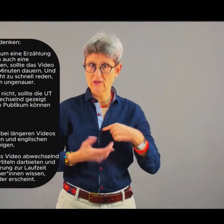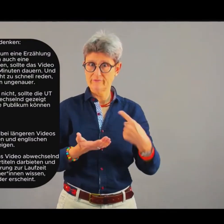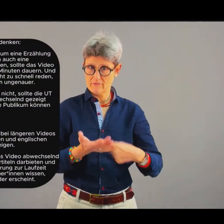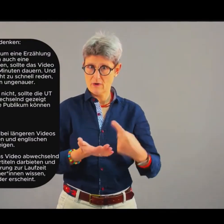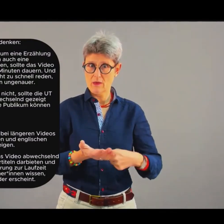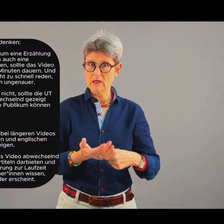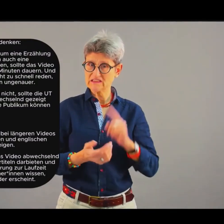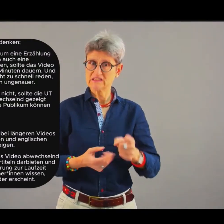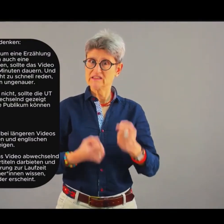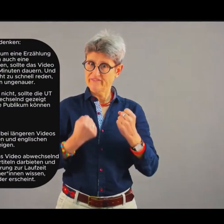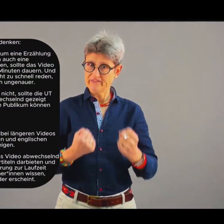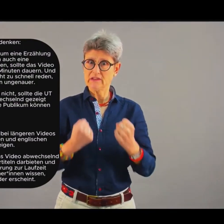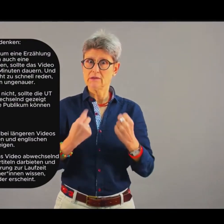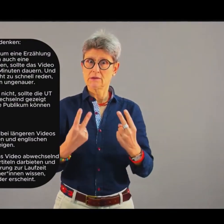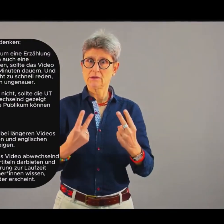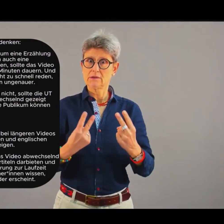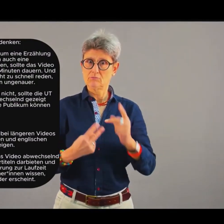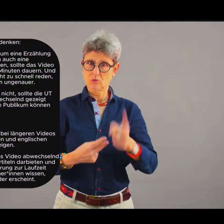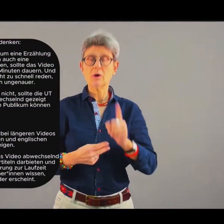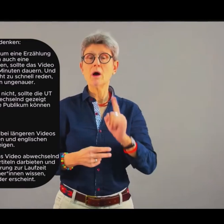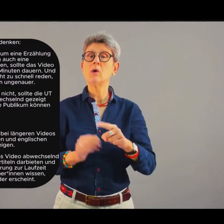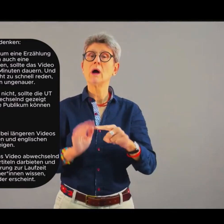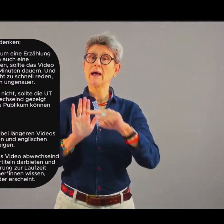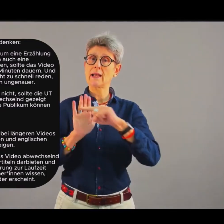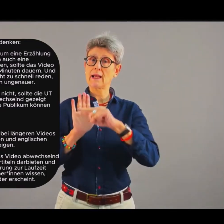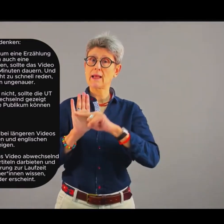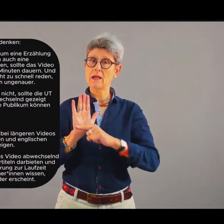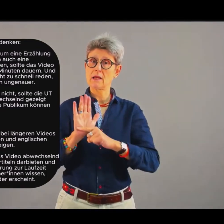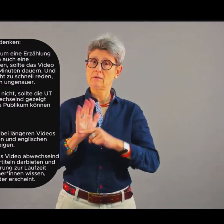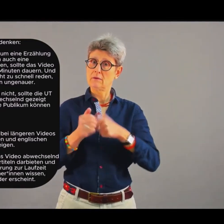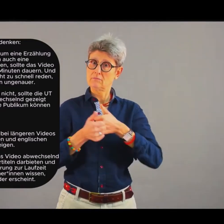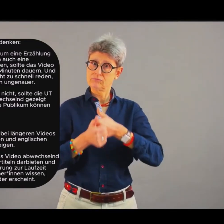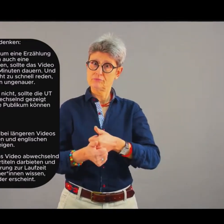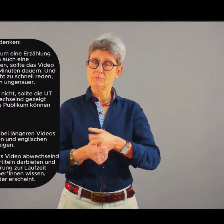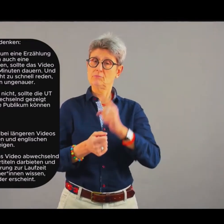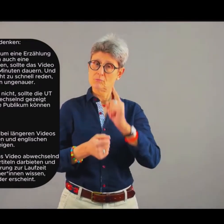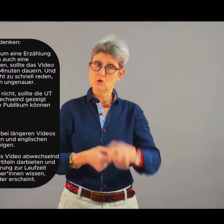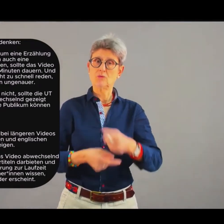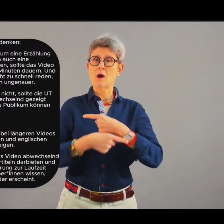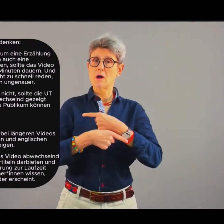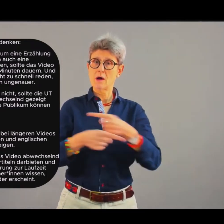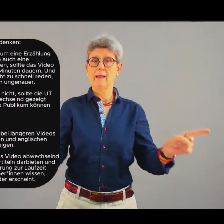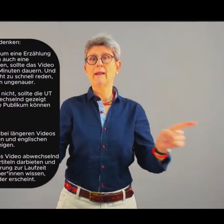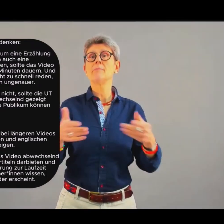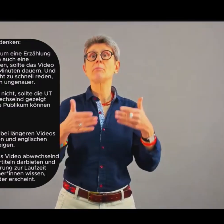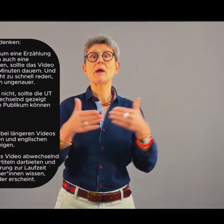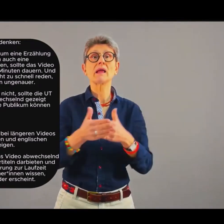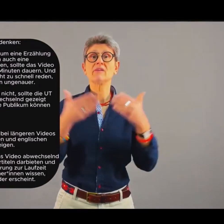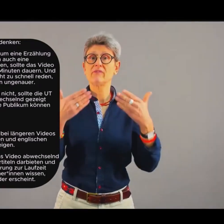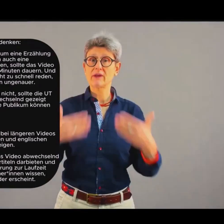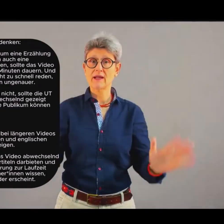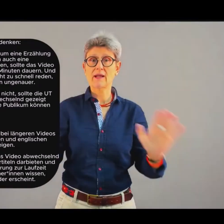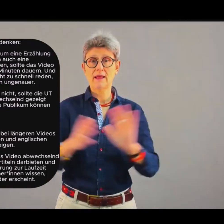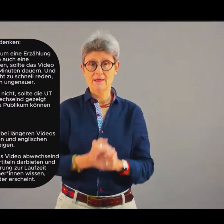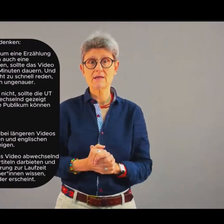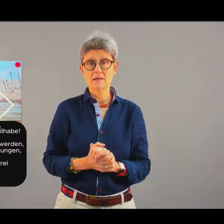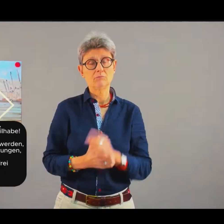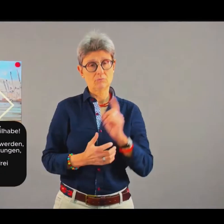denn sie können beide Sprachen verstehen. Ein Tipp zu den Untertiteln. Meines Erachtens nach sollte immer bei längeren Videos, also 5 Minuten